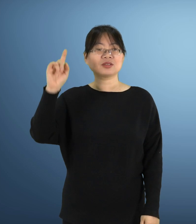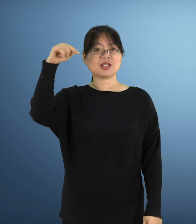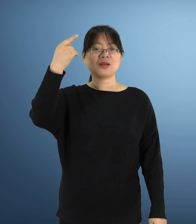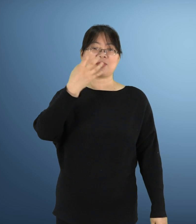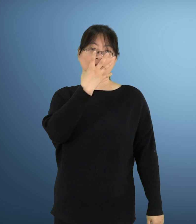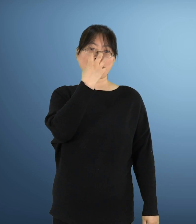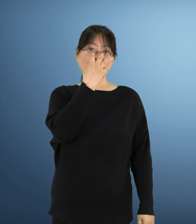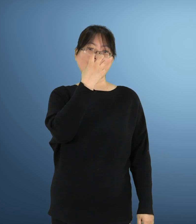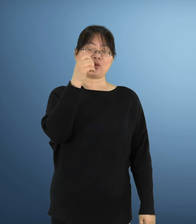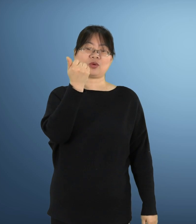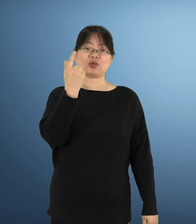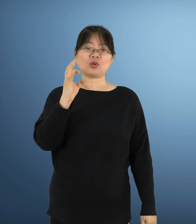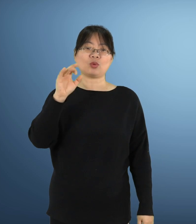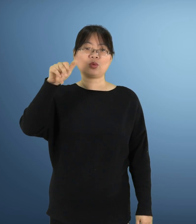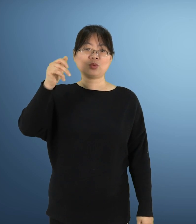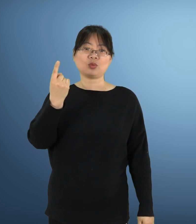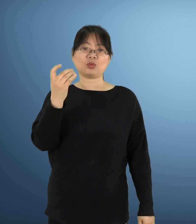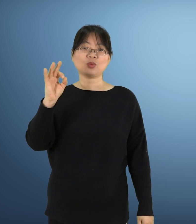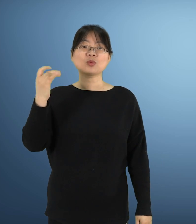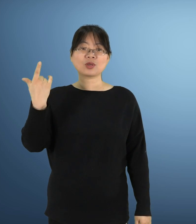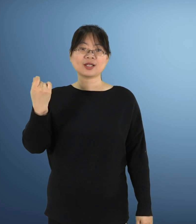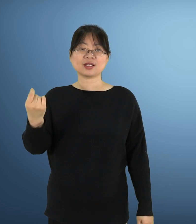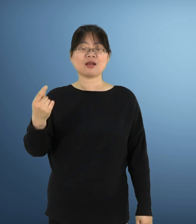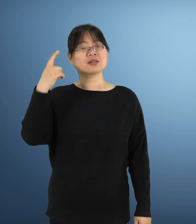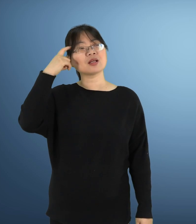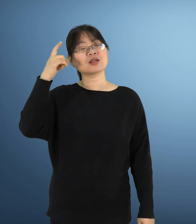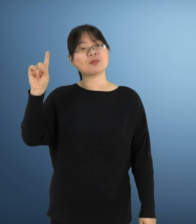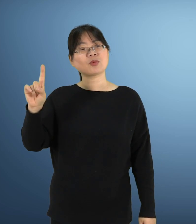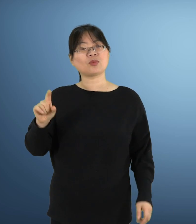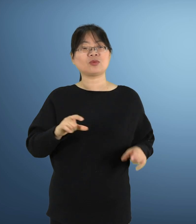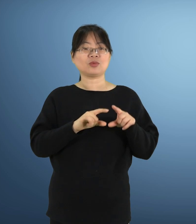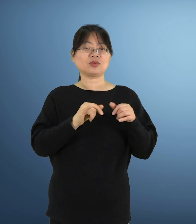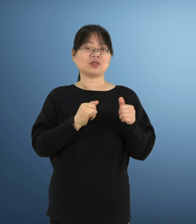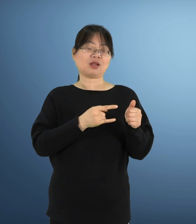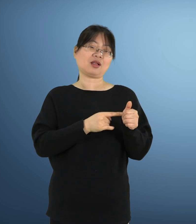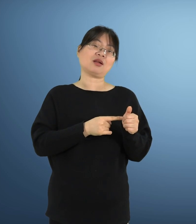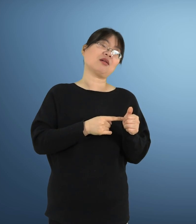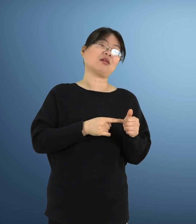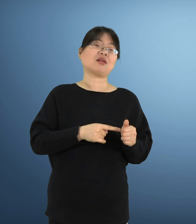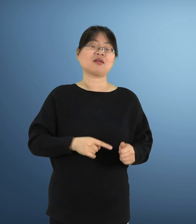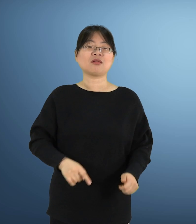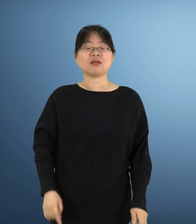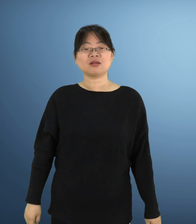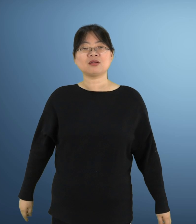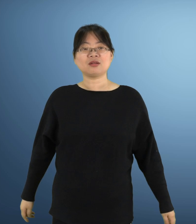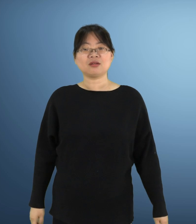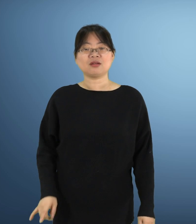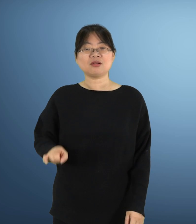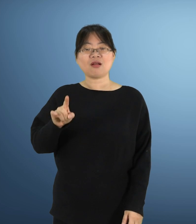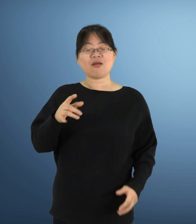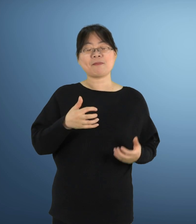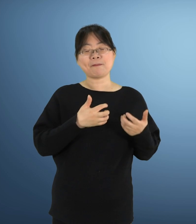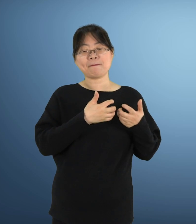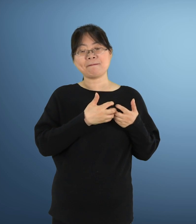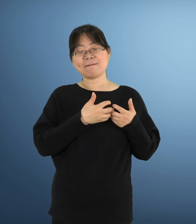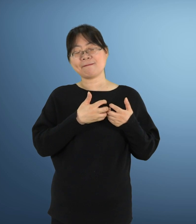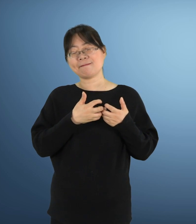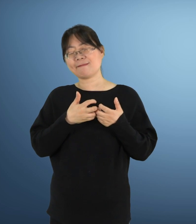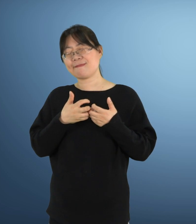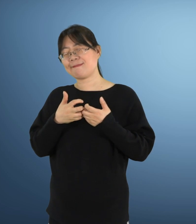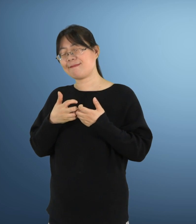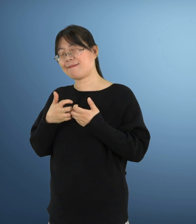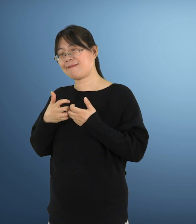같아요. 그래서 이런 생각이 들죠. 서민들은. 야, 저 빼곡이